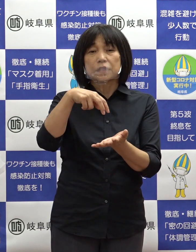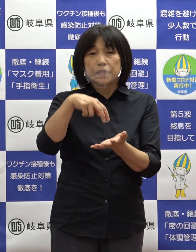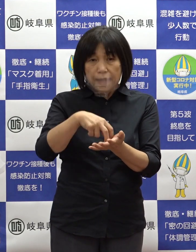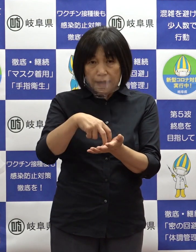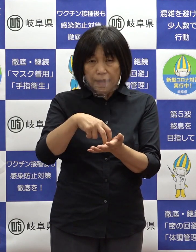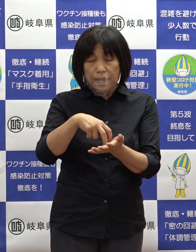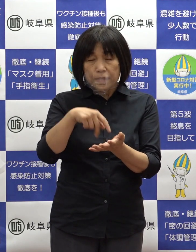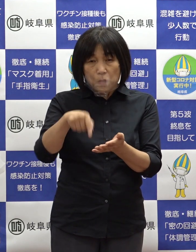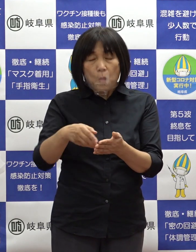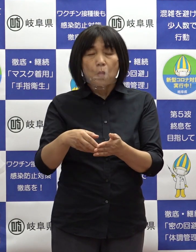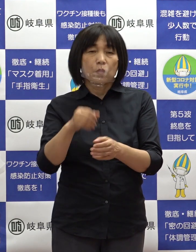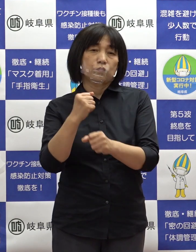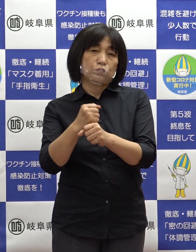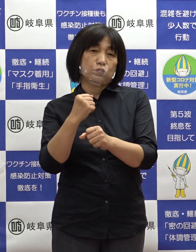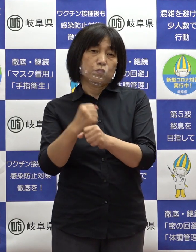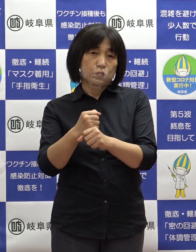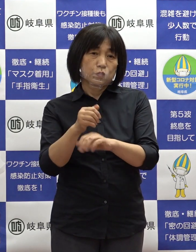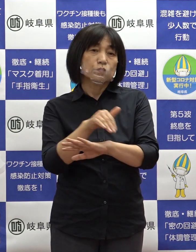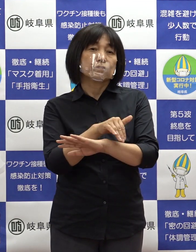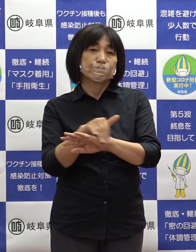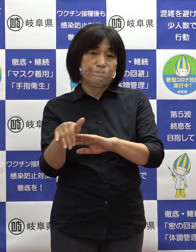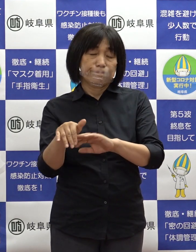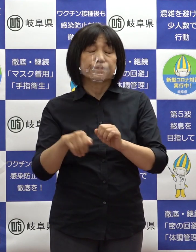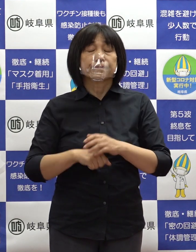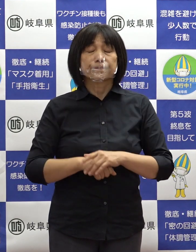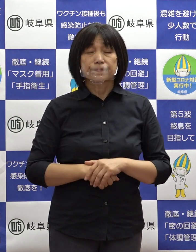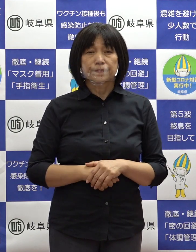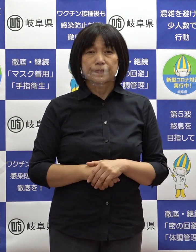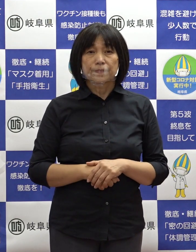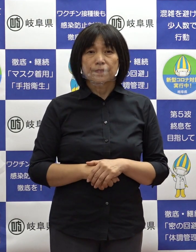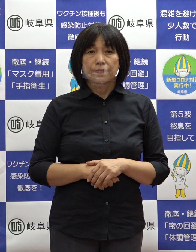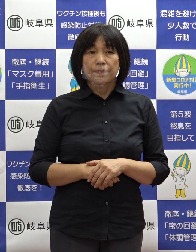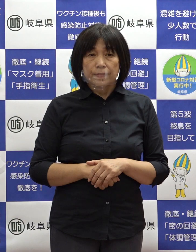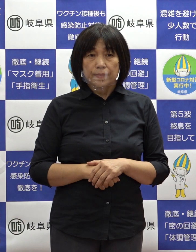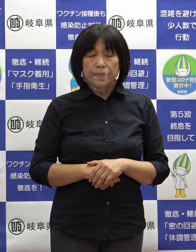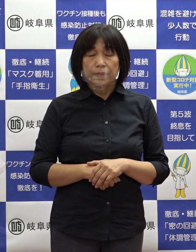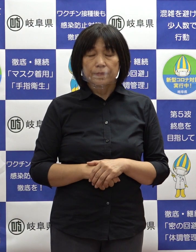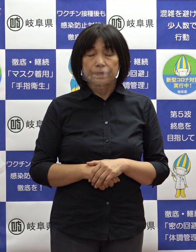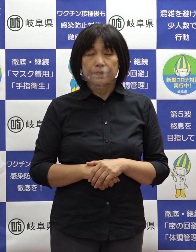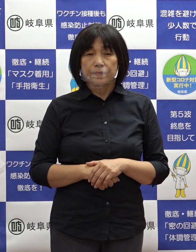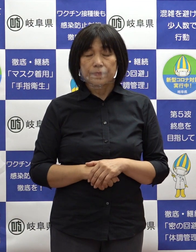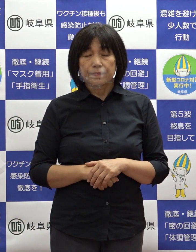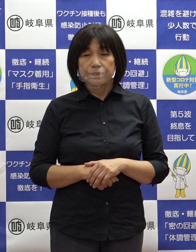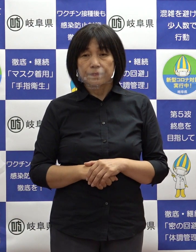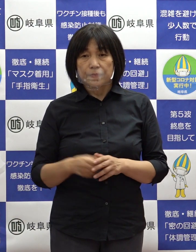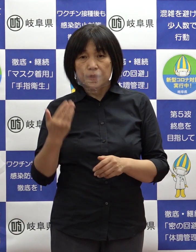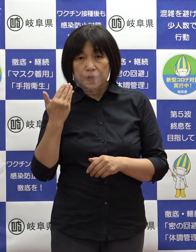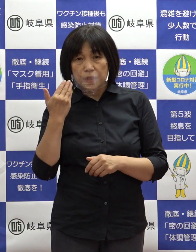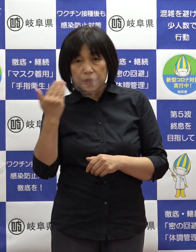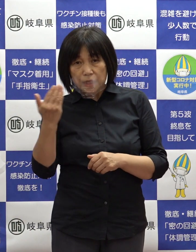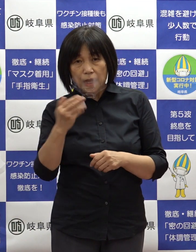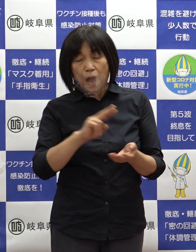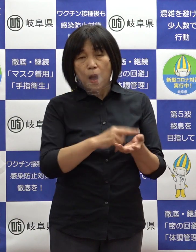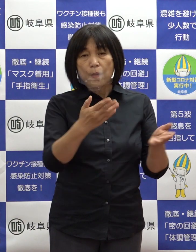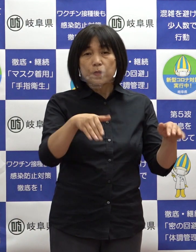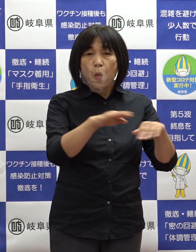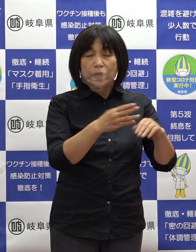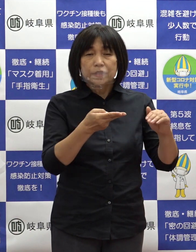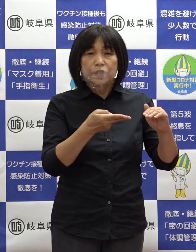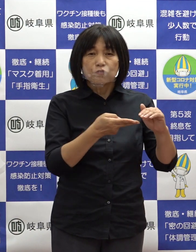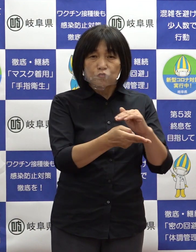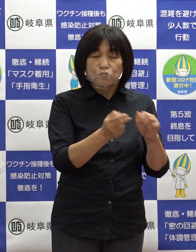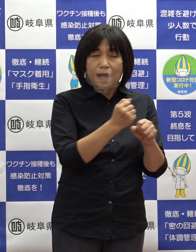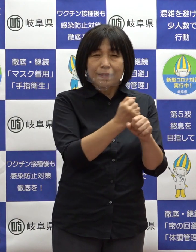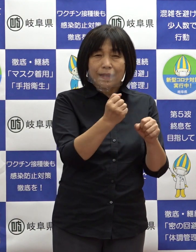ないかということで、まあ、設置するわけであります。 病床が逼迫してなかなか入院できないような体制時を、まあ、見据え